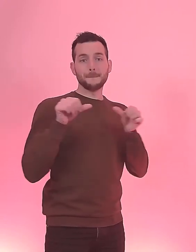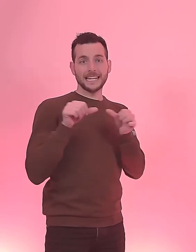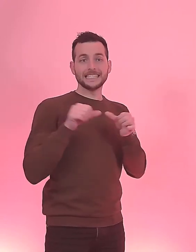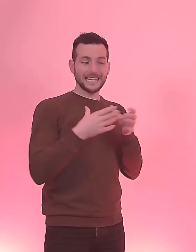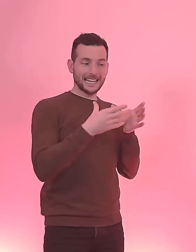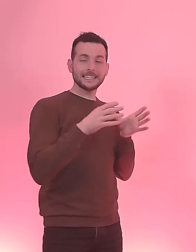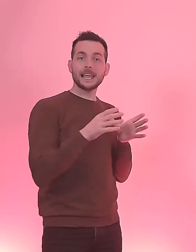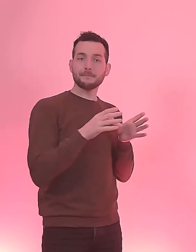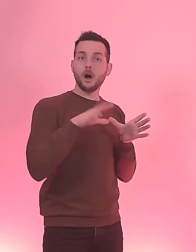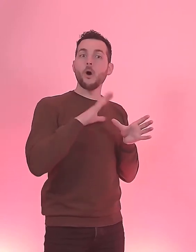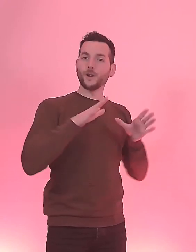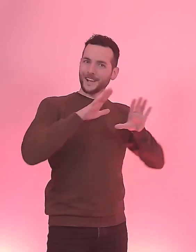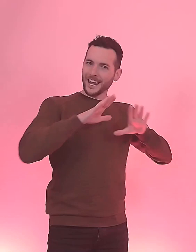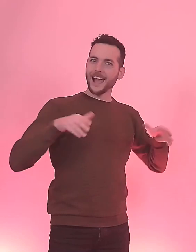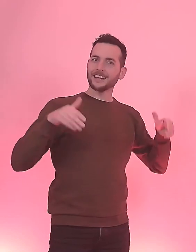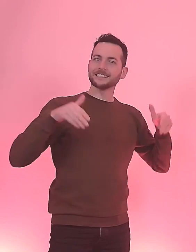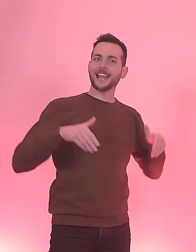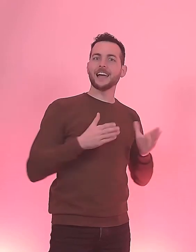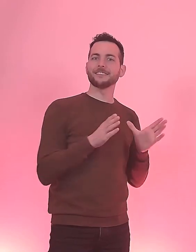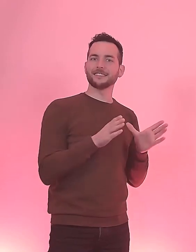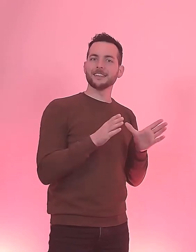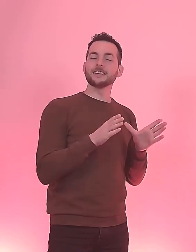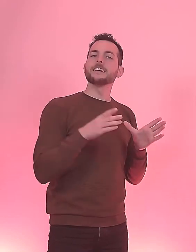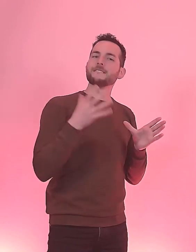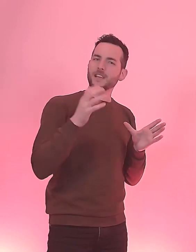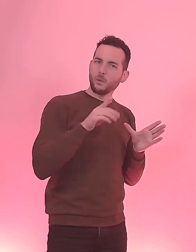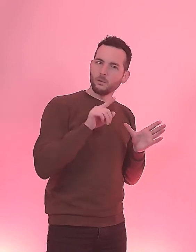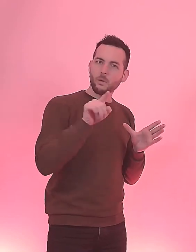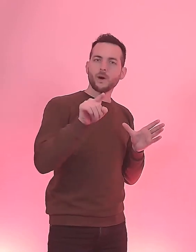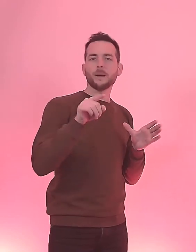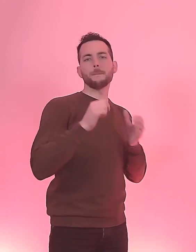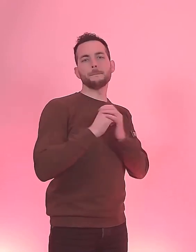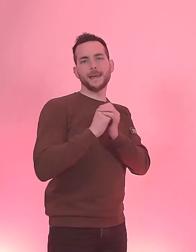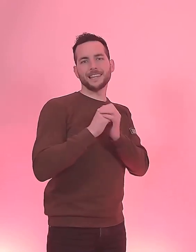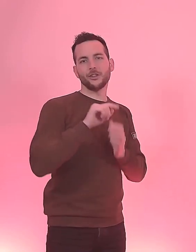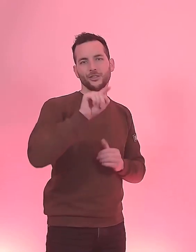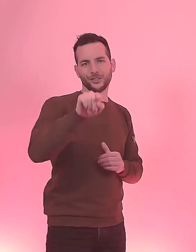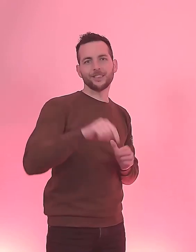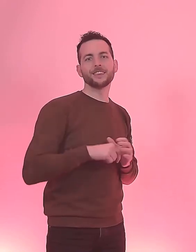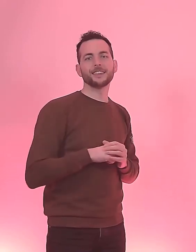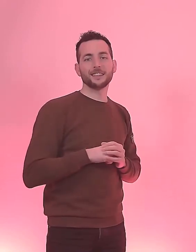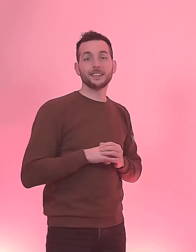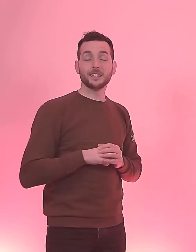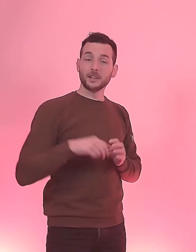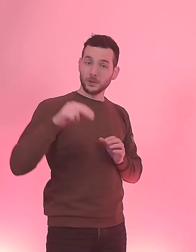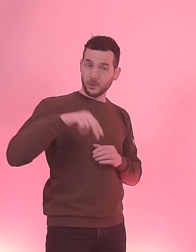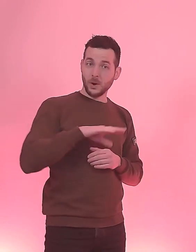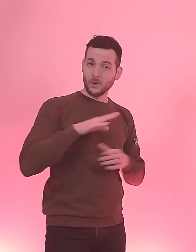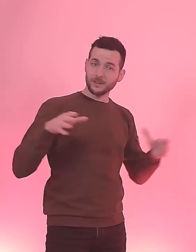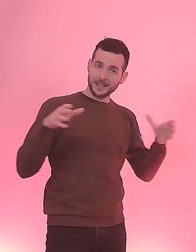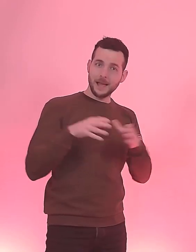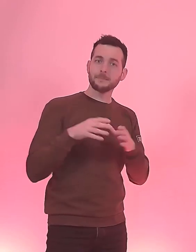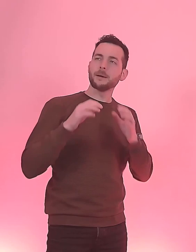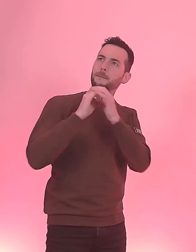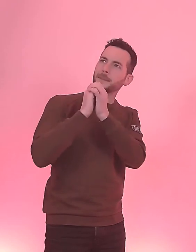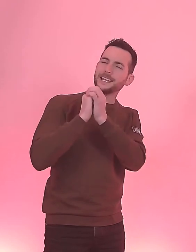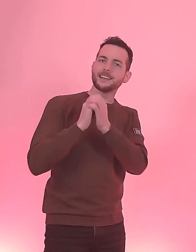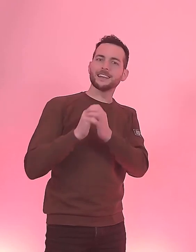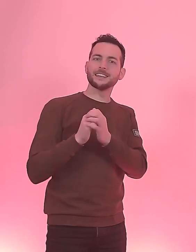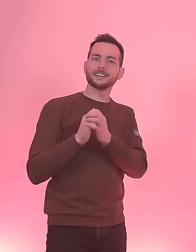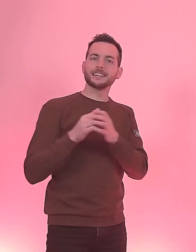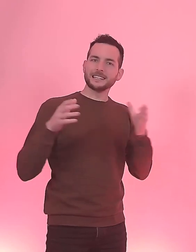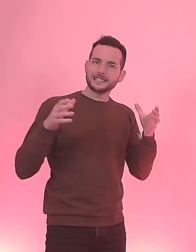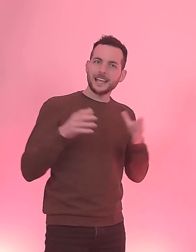klaar tijdens deze diensten willen heel graag met of voor jou bidden zullen wij nu ook met elkaar bidden en deze dienst aan god